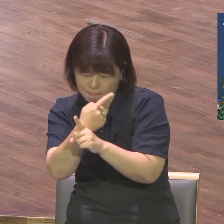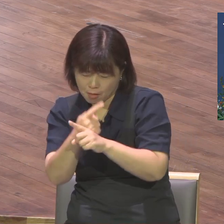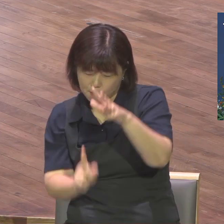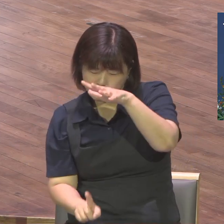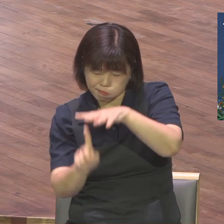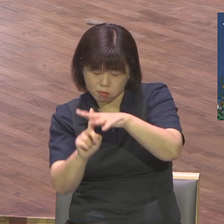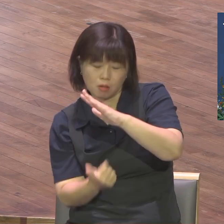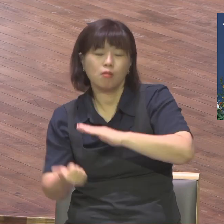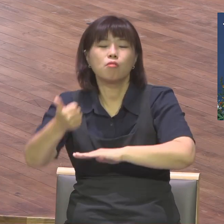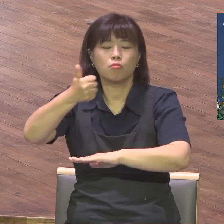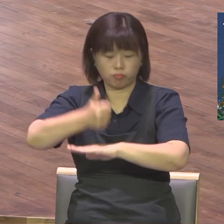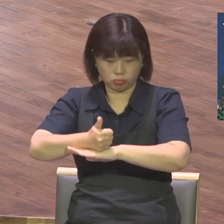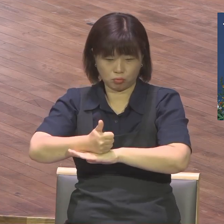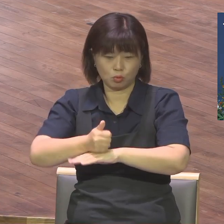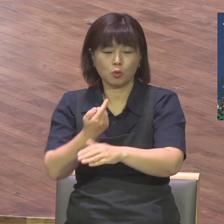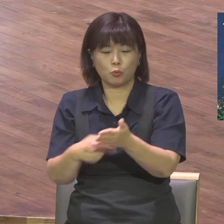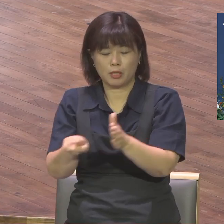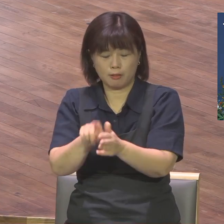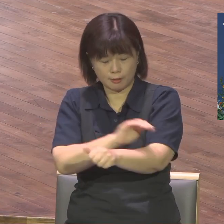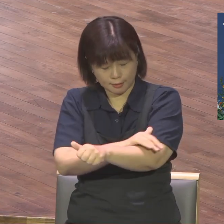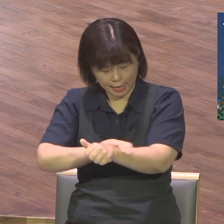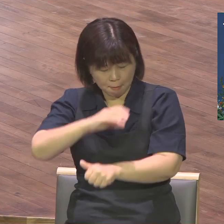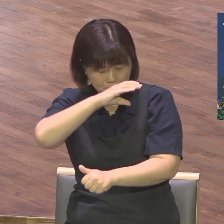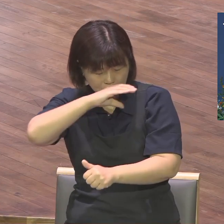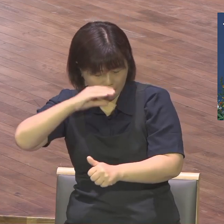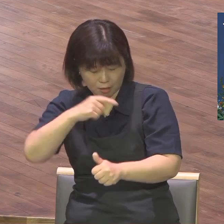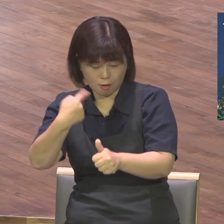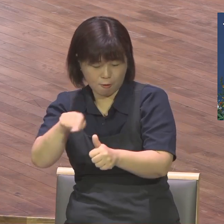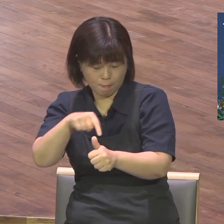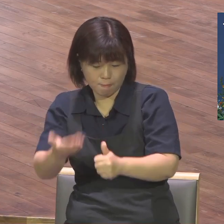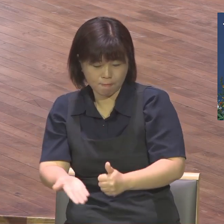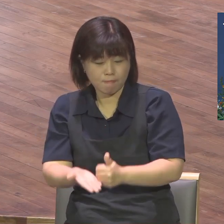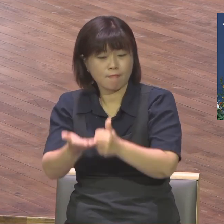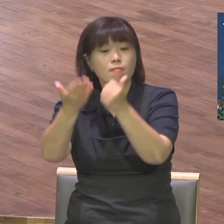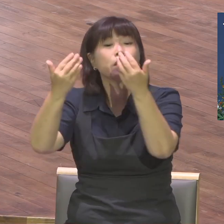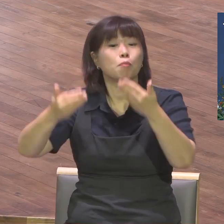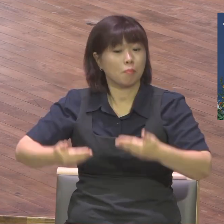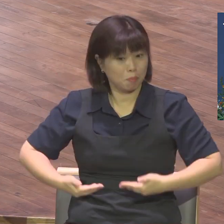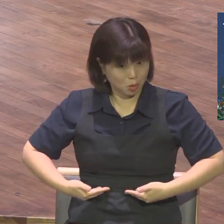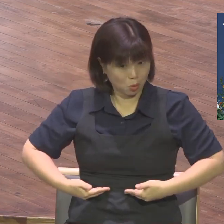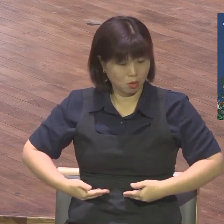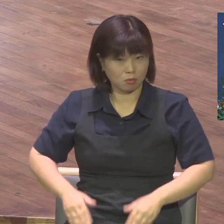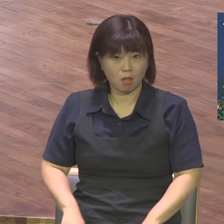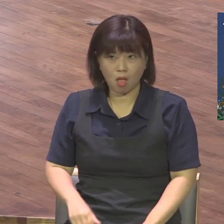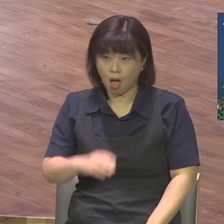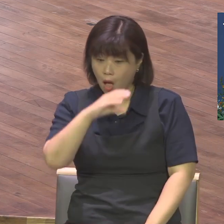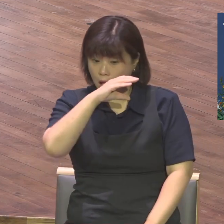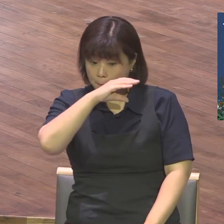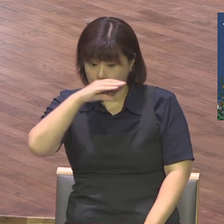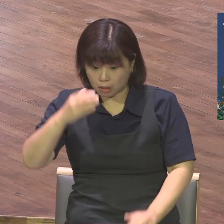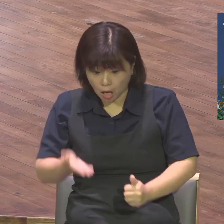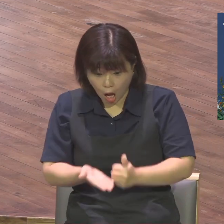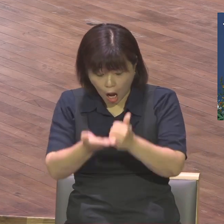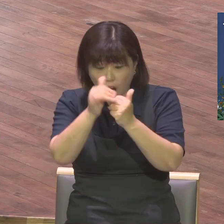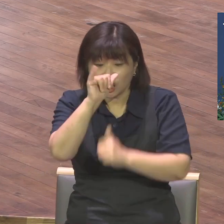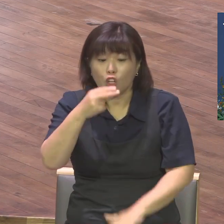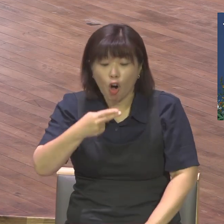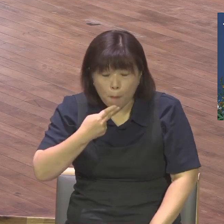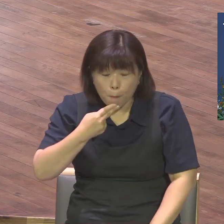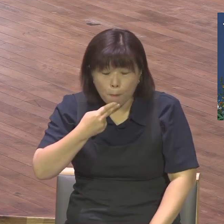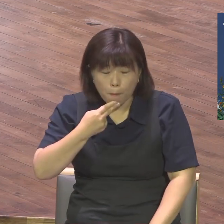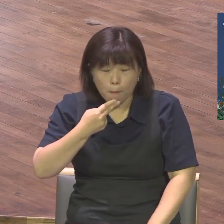돼요. 이 세우느냐 뭐 세우느냐 이 따라서 우리 미래가 좌우됩니다. 미래 아이들 우리